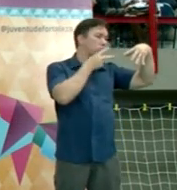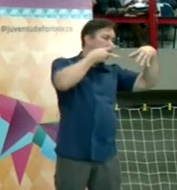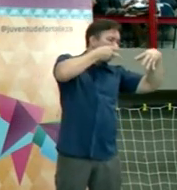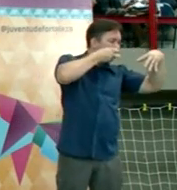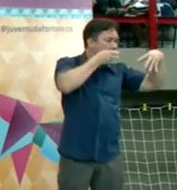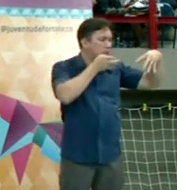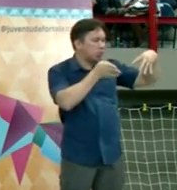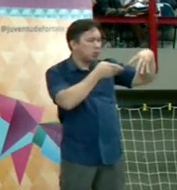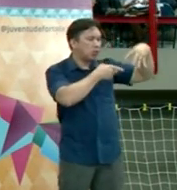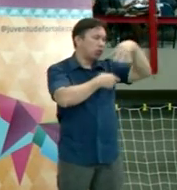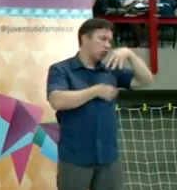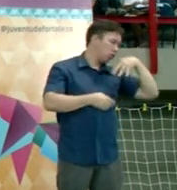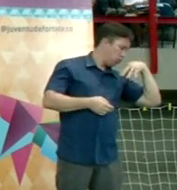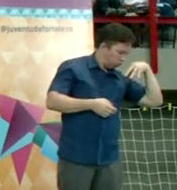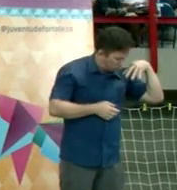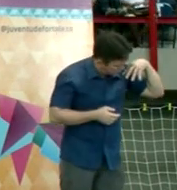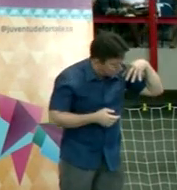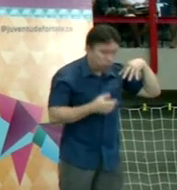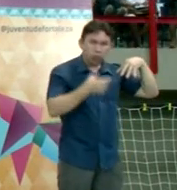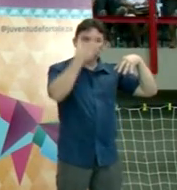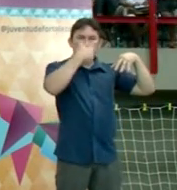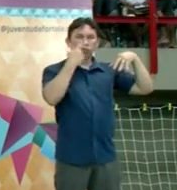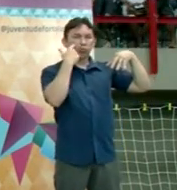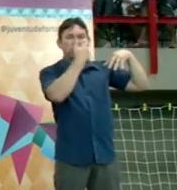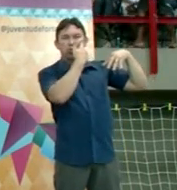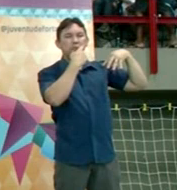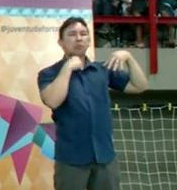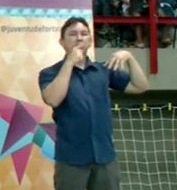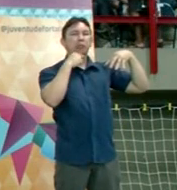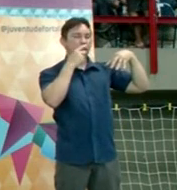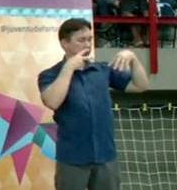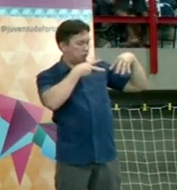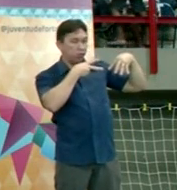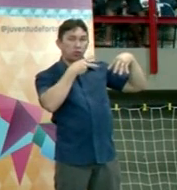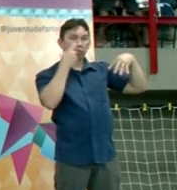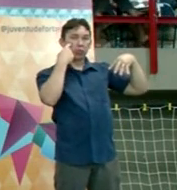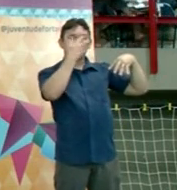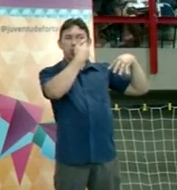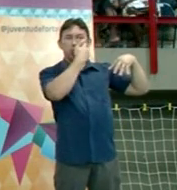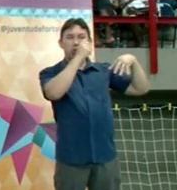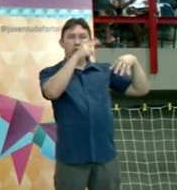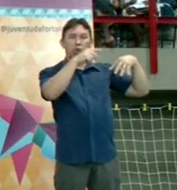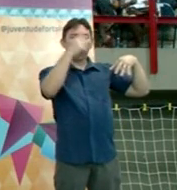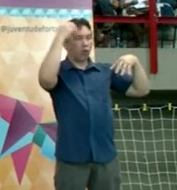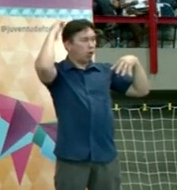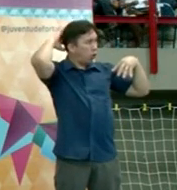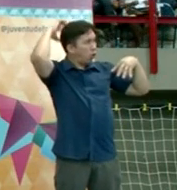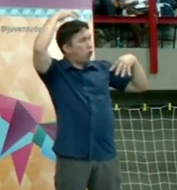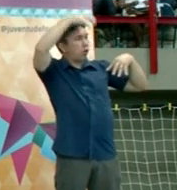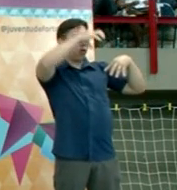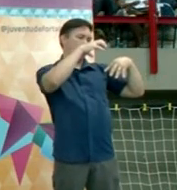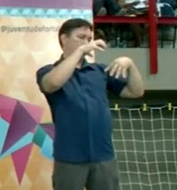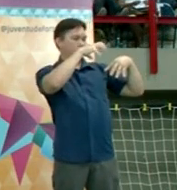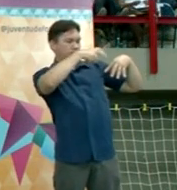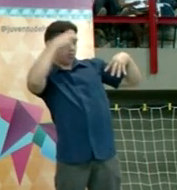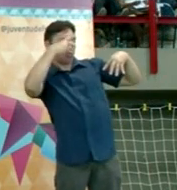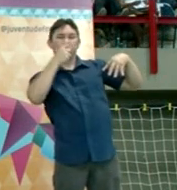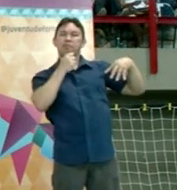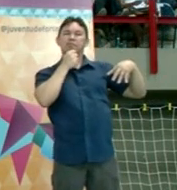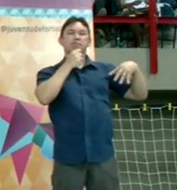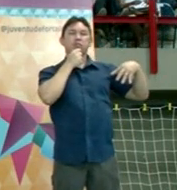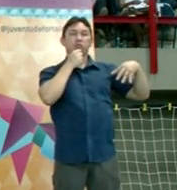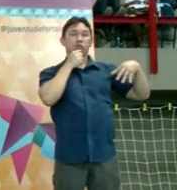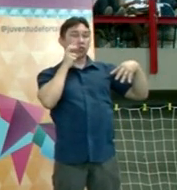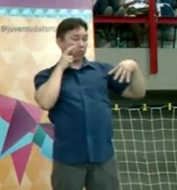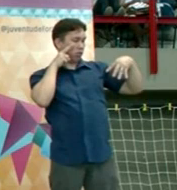não consigo captá-las com o meu córtex visual, nem com os olhos ou com o córtex visual. Daí então